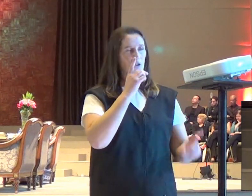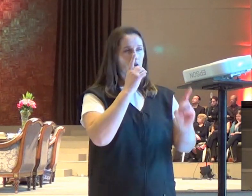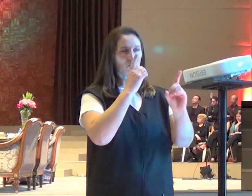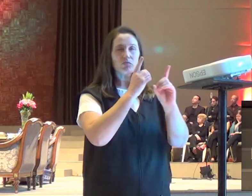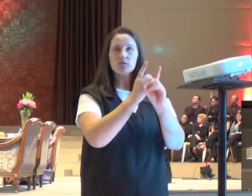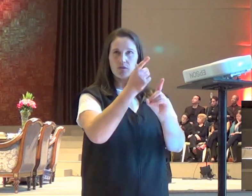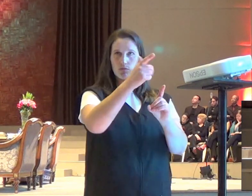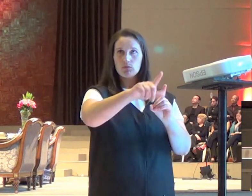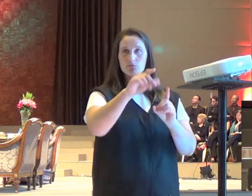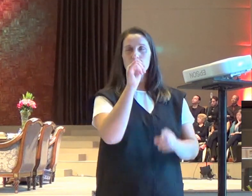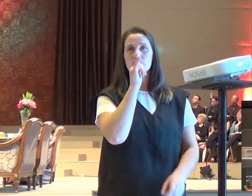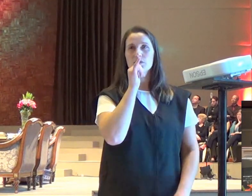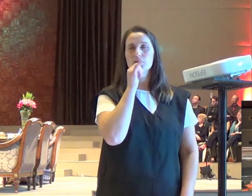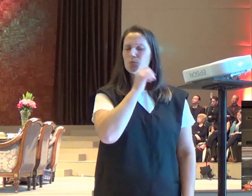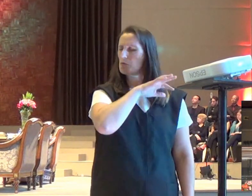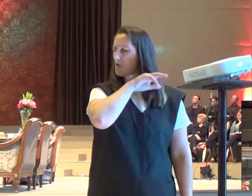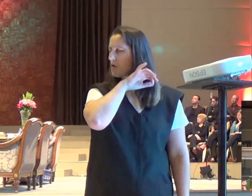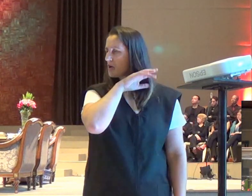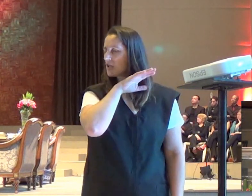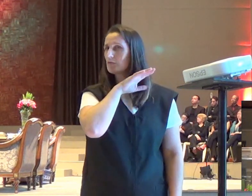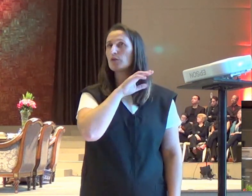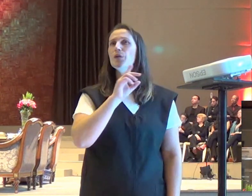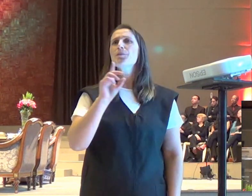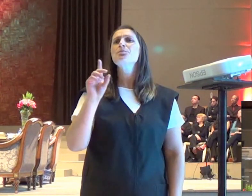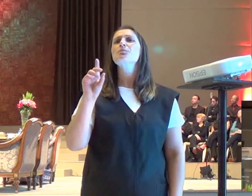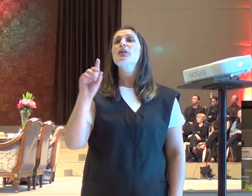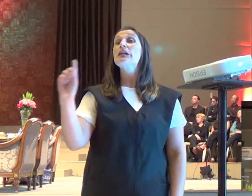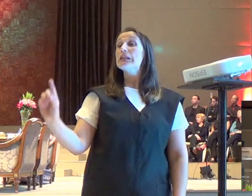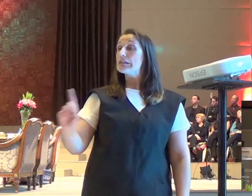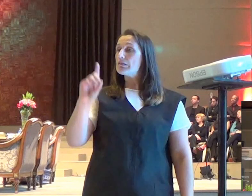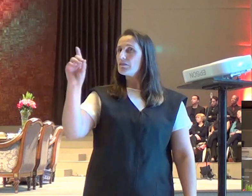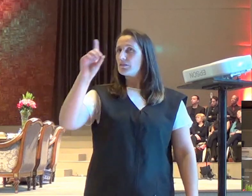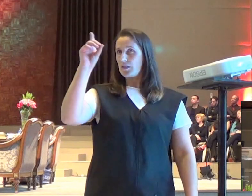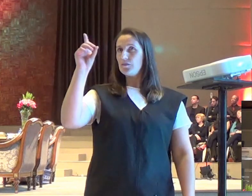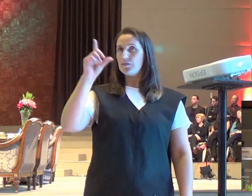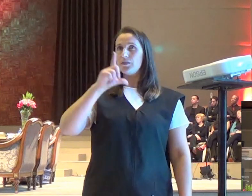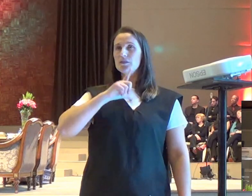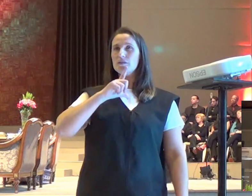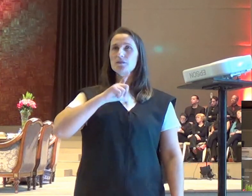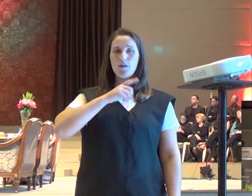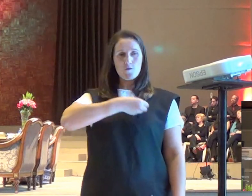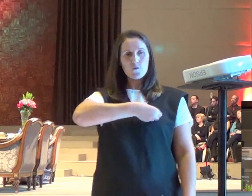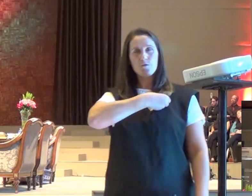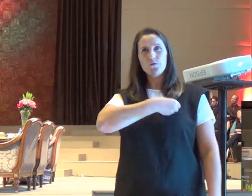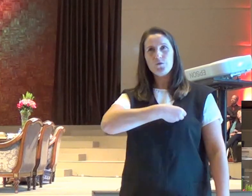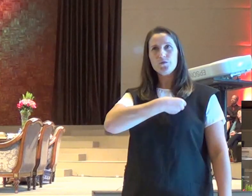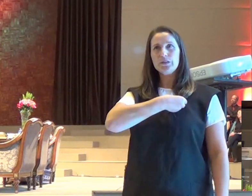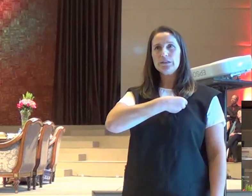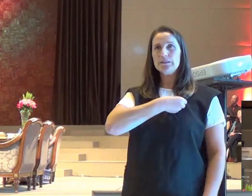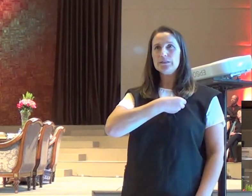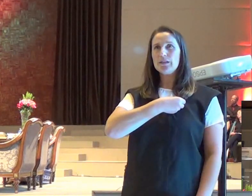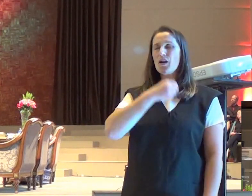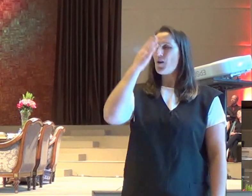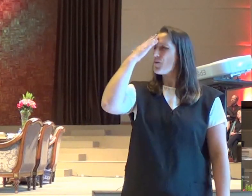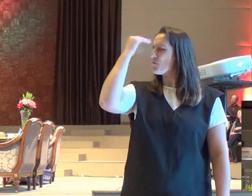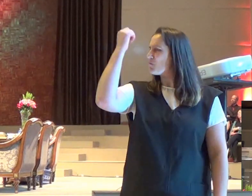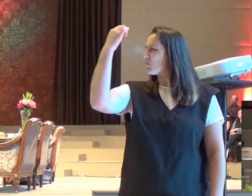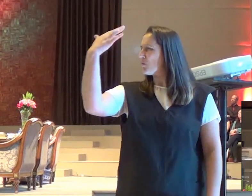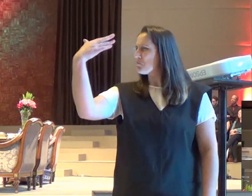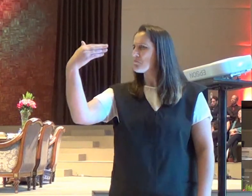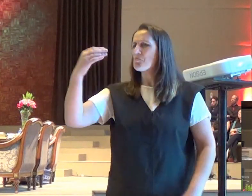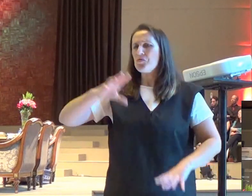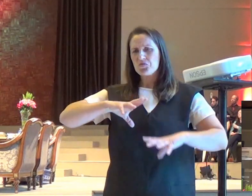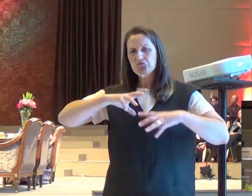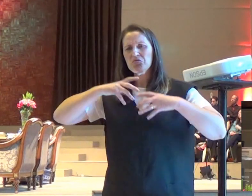horrível na bíblia, que é a família de Davi, Davi teve uma vida de sucesso, sei que a gente